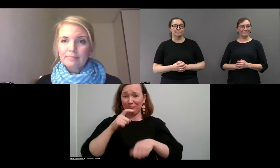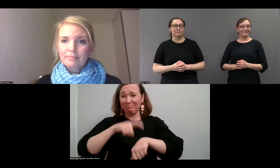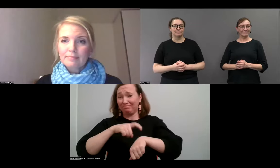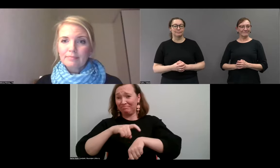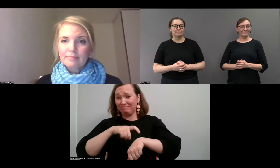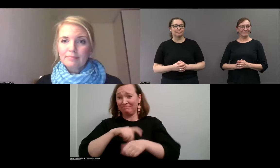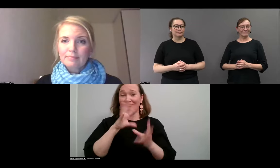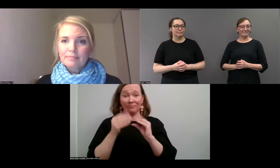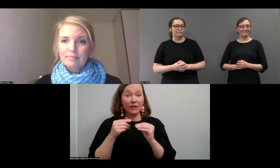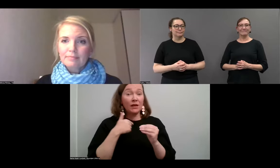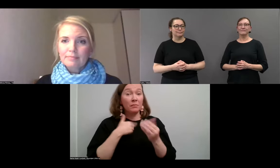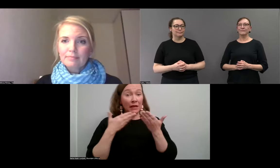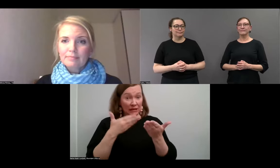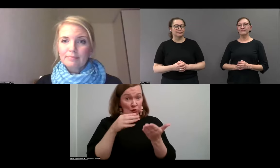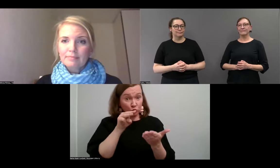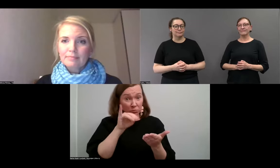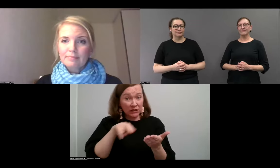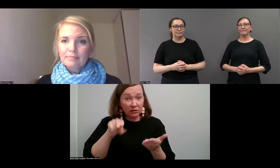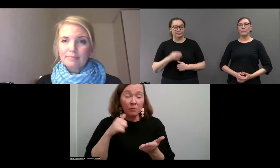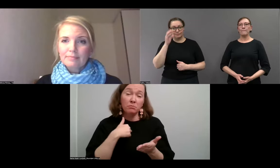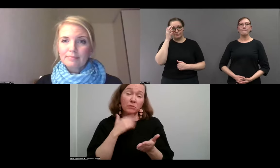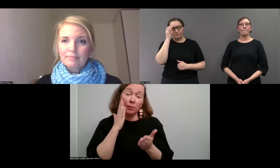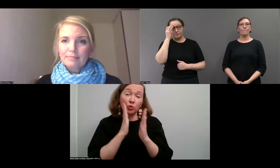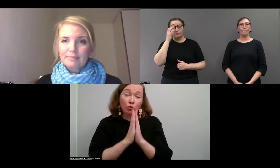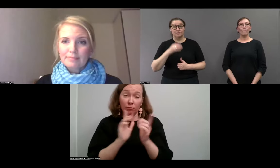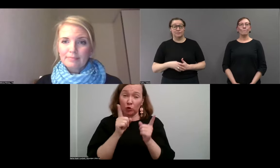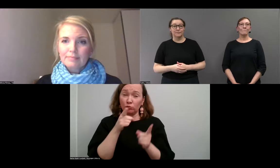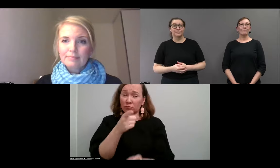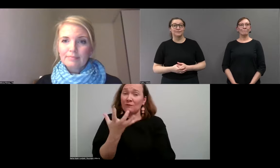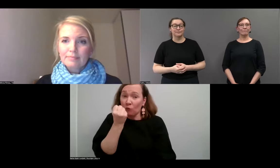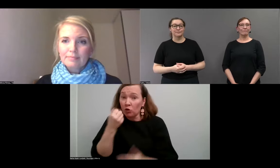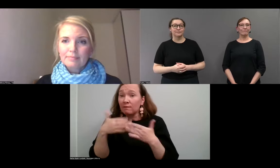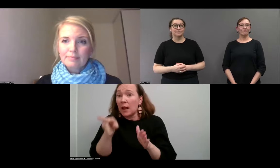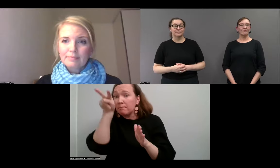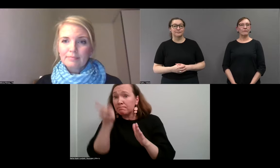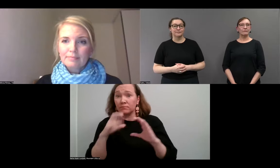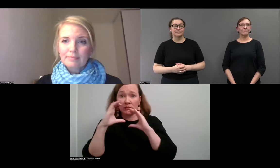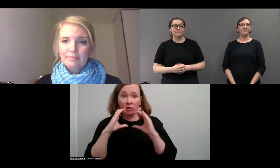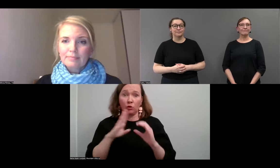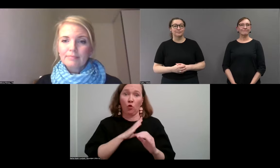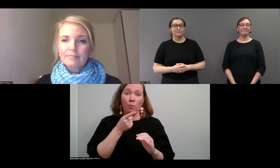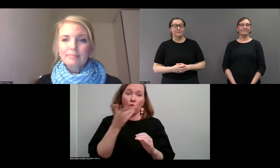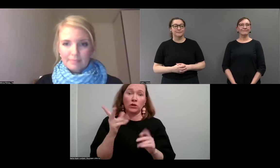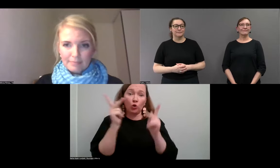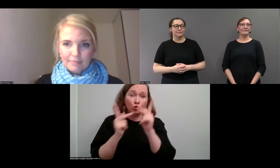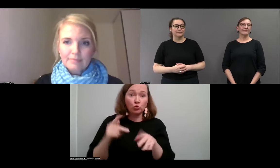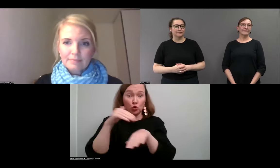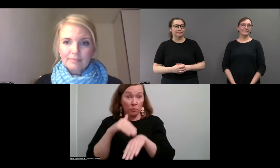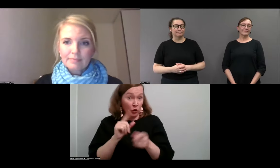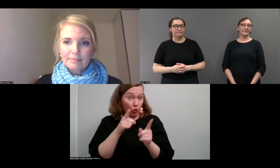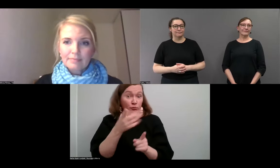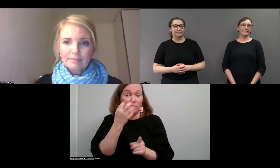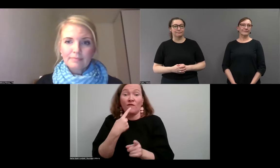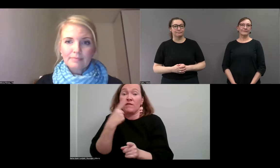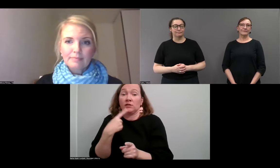Joo, valitettavasti on pakko keskeyttää, koska kello käy, mutta tässä vaiheessa haluan kiittää Minna sinua. Ja jos voit